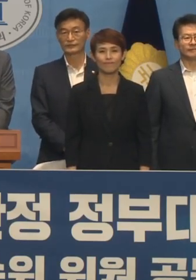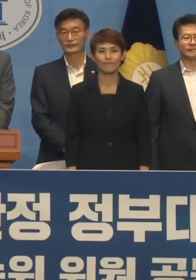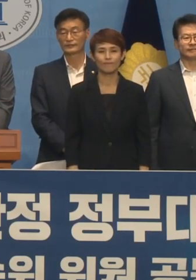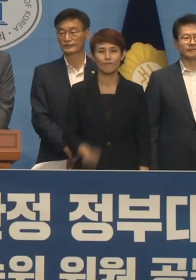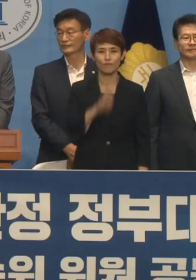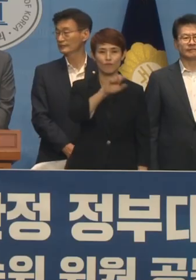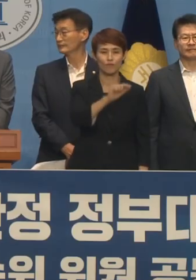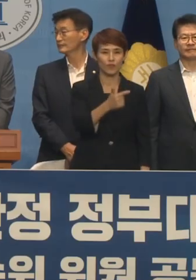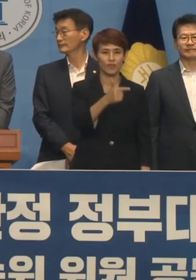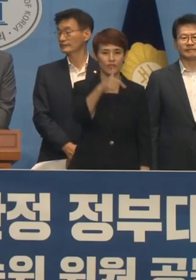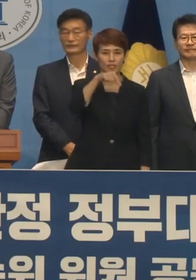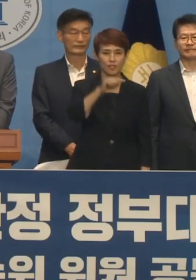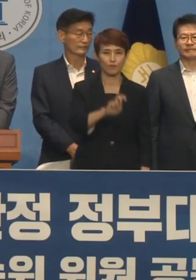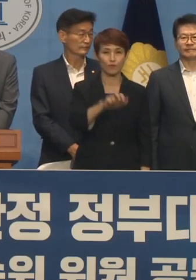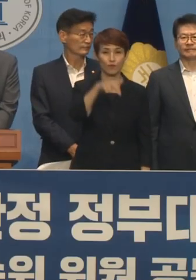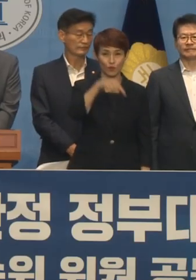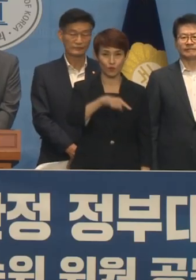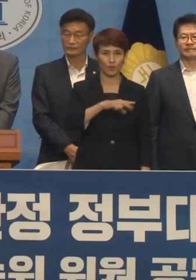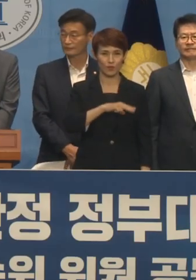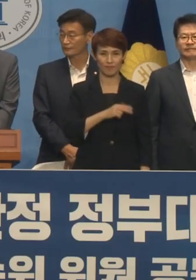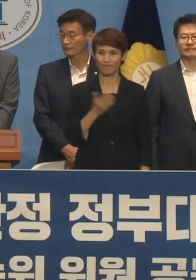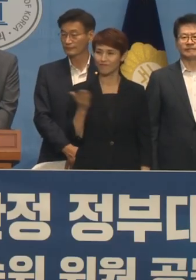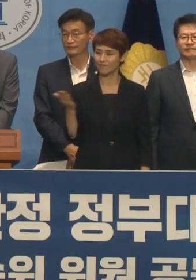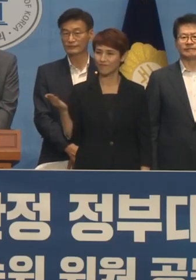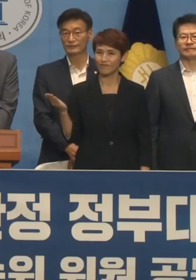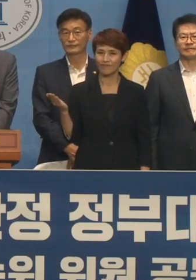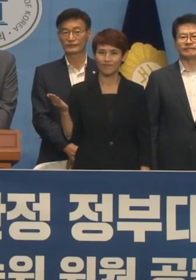문금주 의원님 오셨습니다.